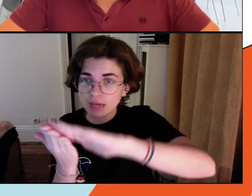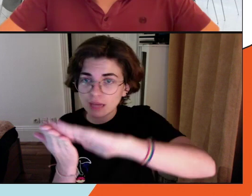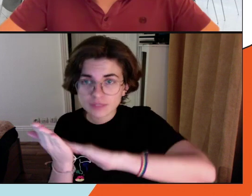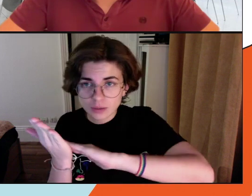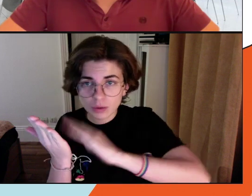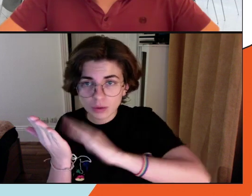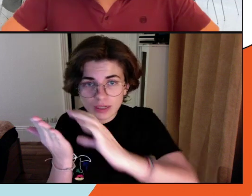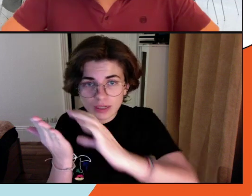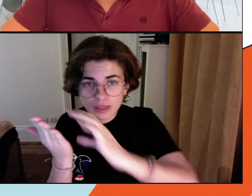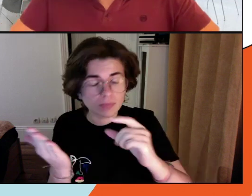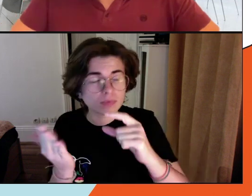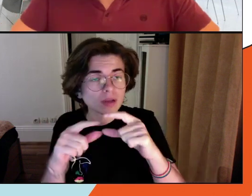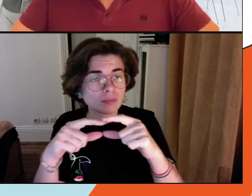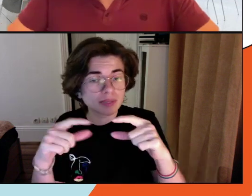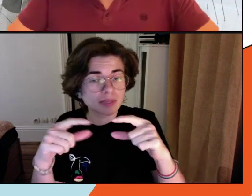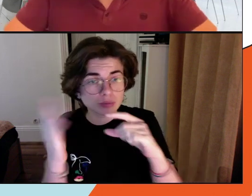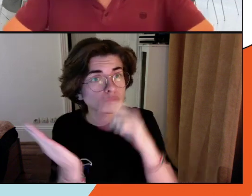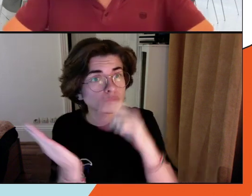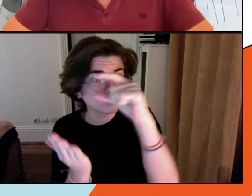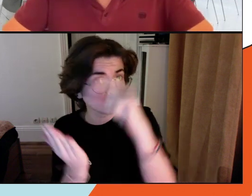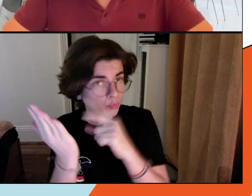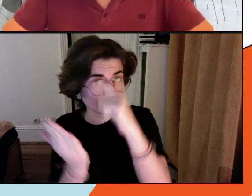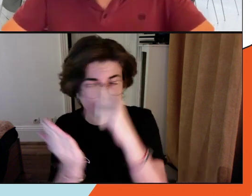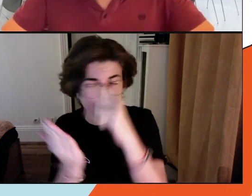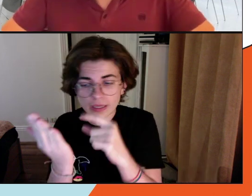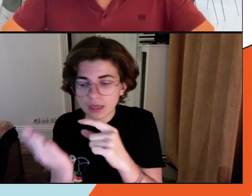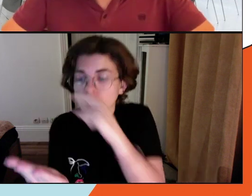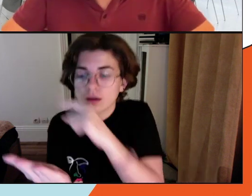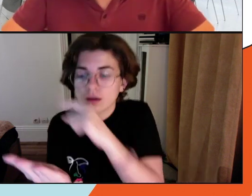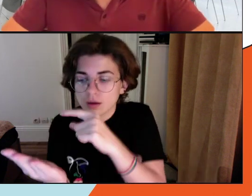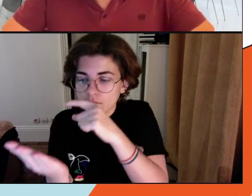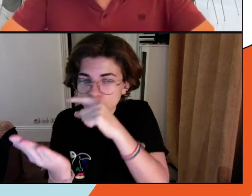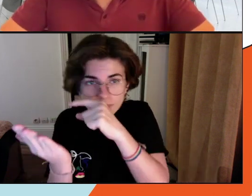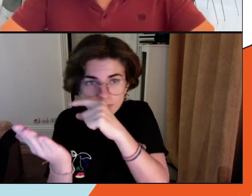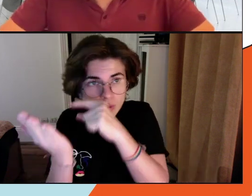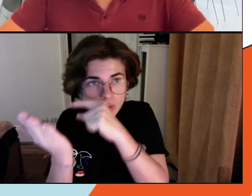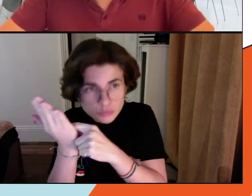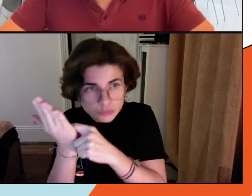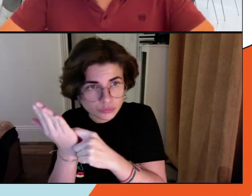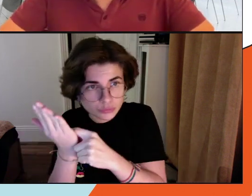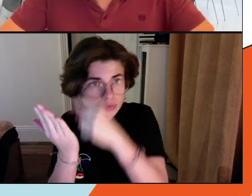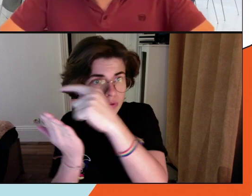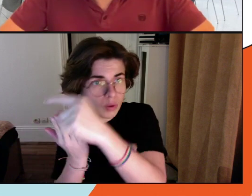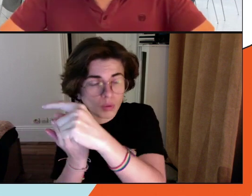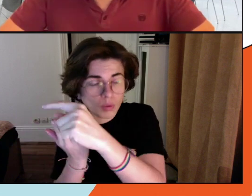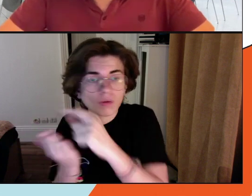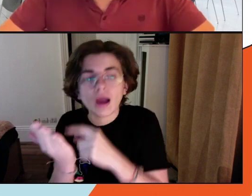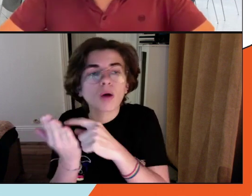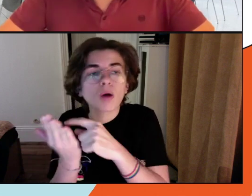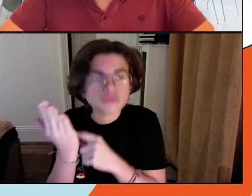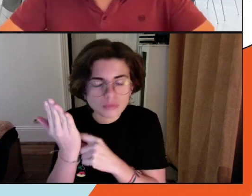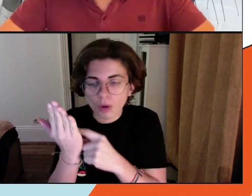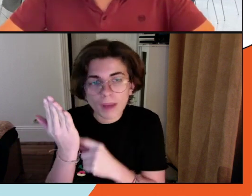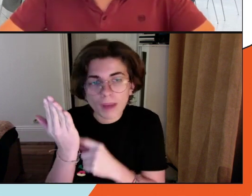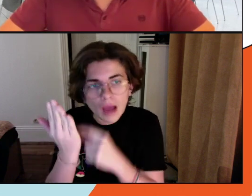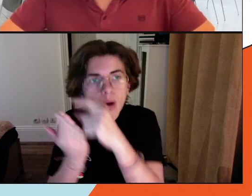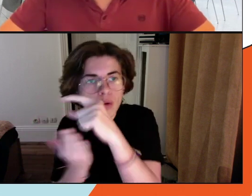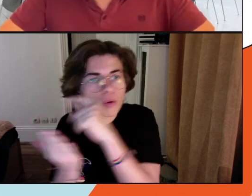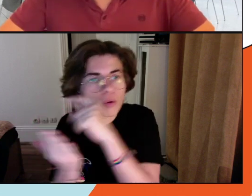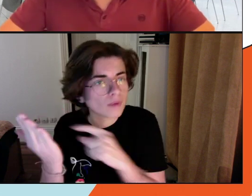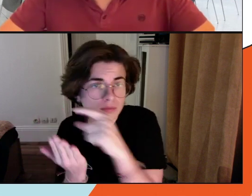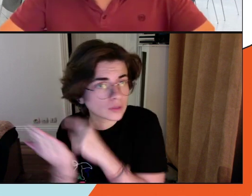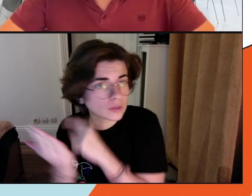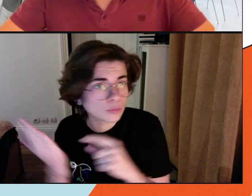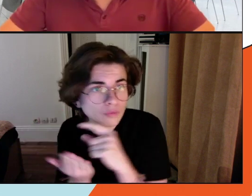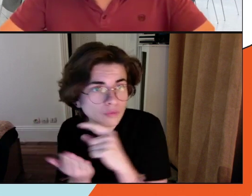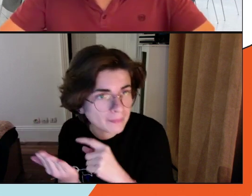et l'application, on peut bouger. On peut te mettre au-dessus, enfin, en bas, en haut, enfin, c'est comme vous